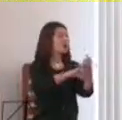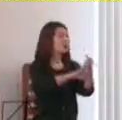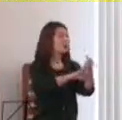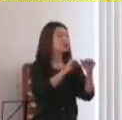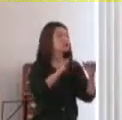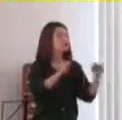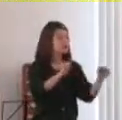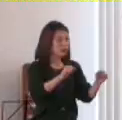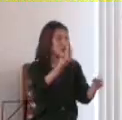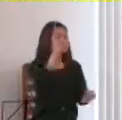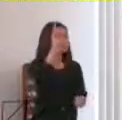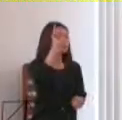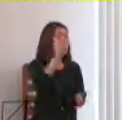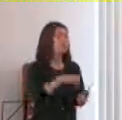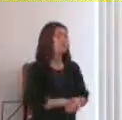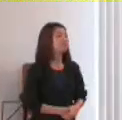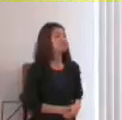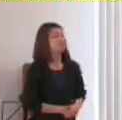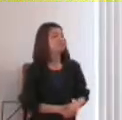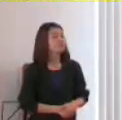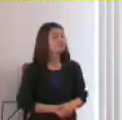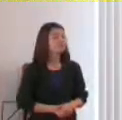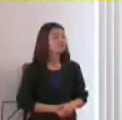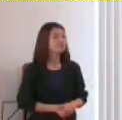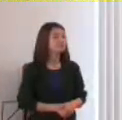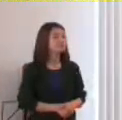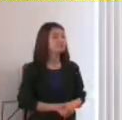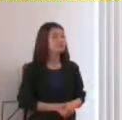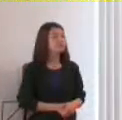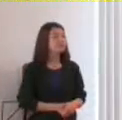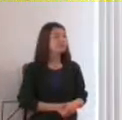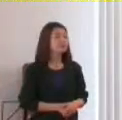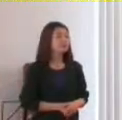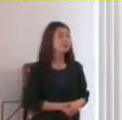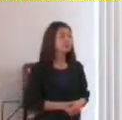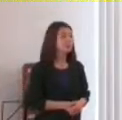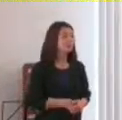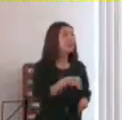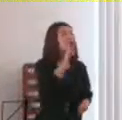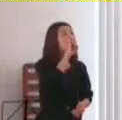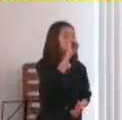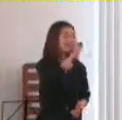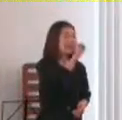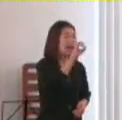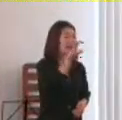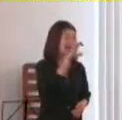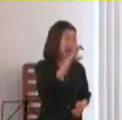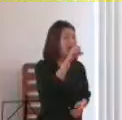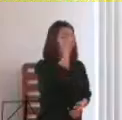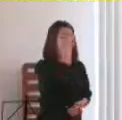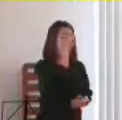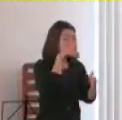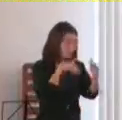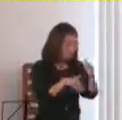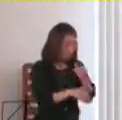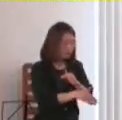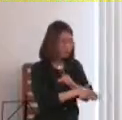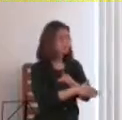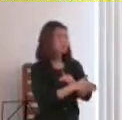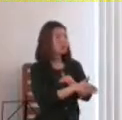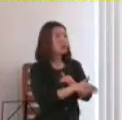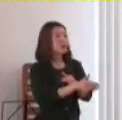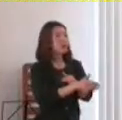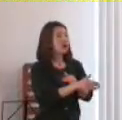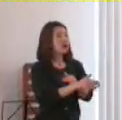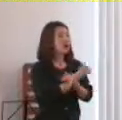です。イザヤという預言者を通して神様はイスラエルの人たちに対して、 乙女が身